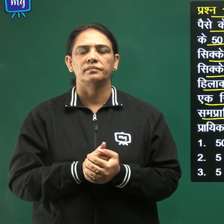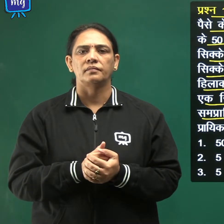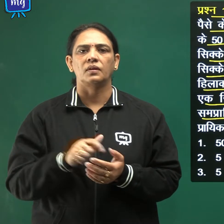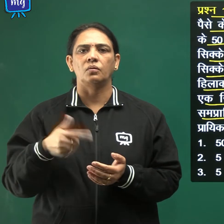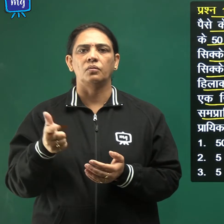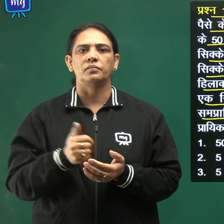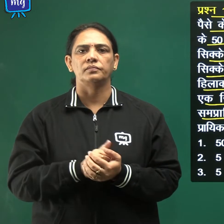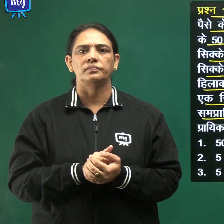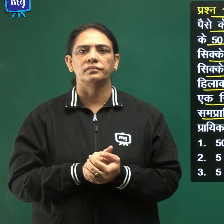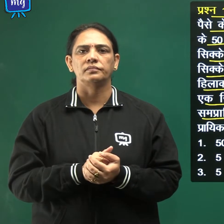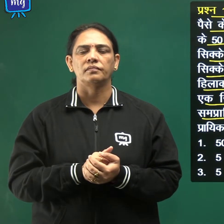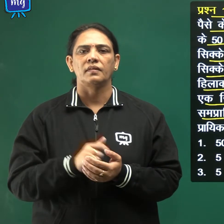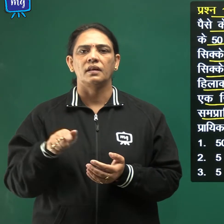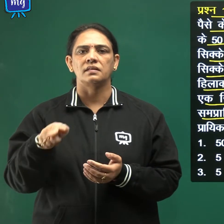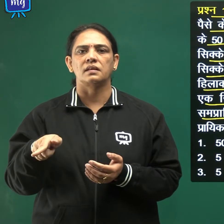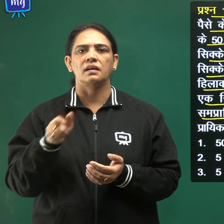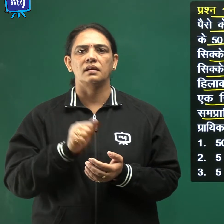है तो इसकी